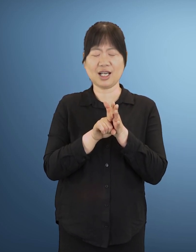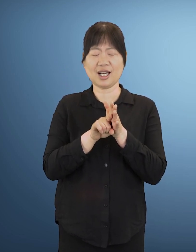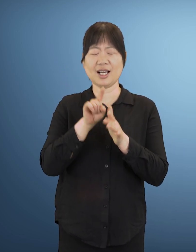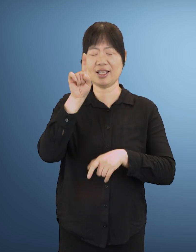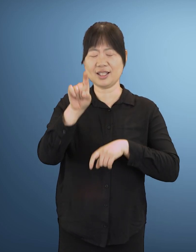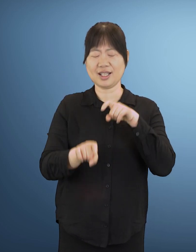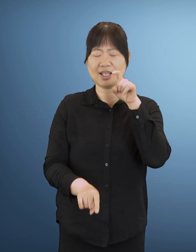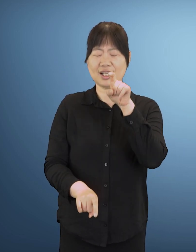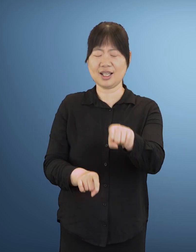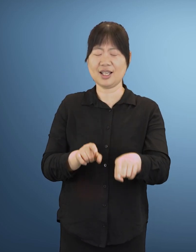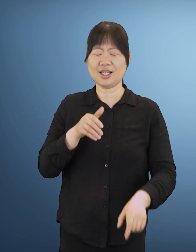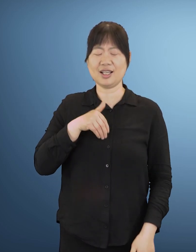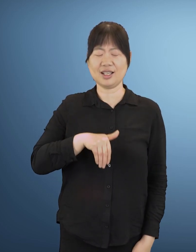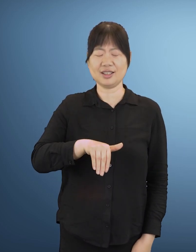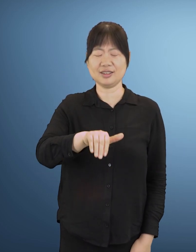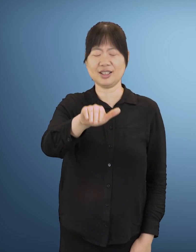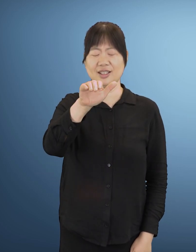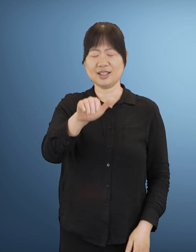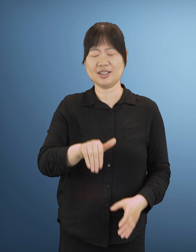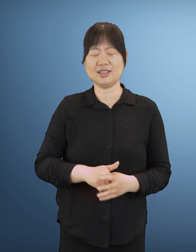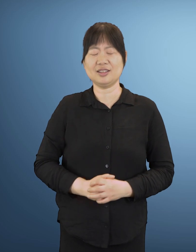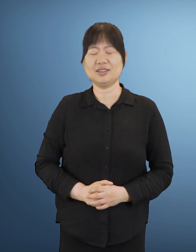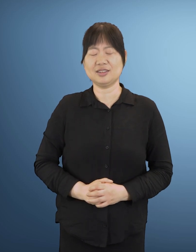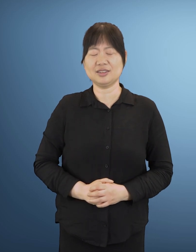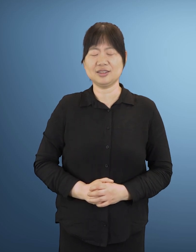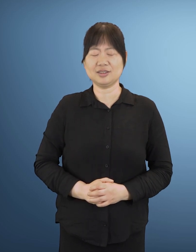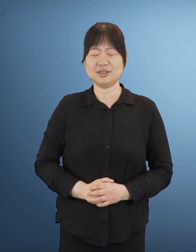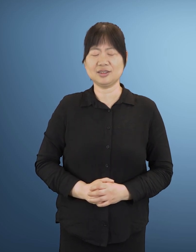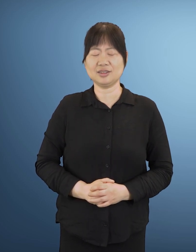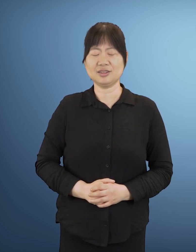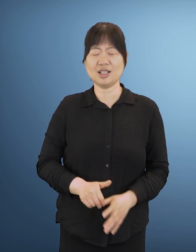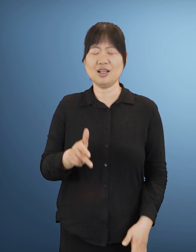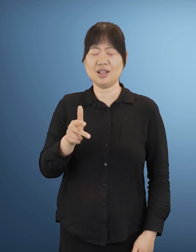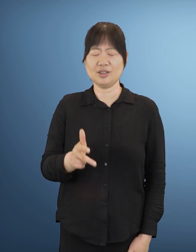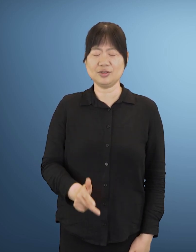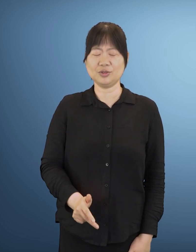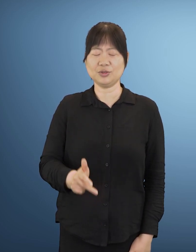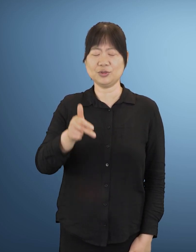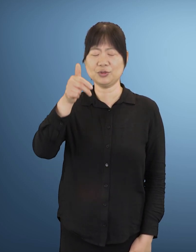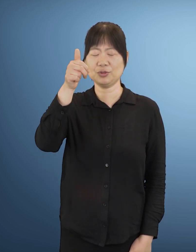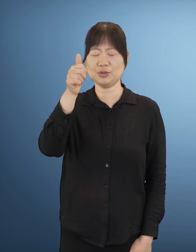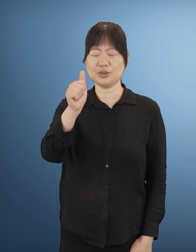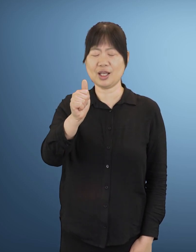믿으며 가네. 주의 보좌로